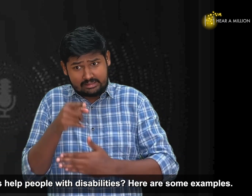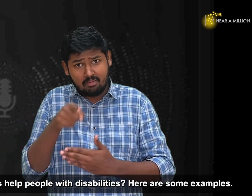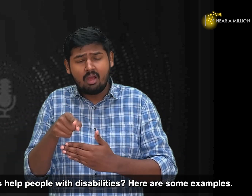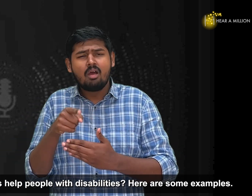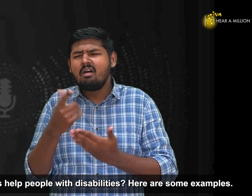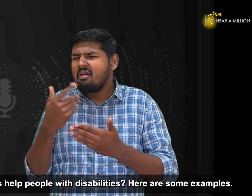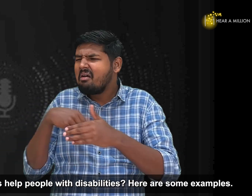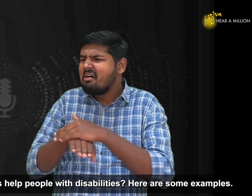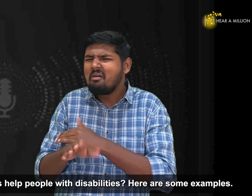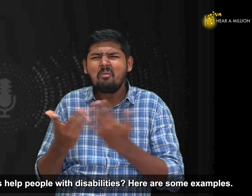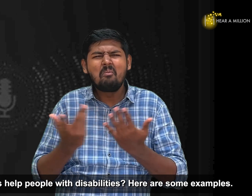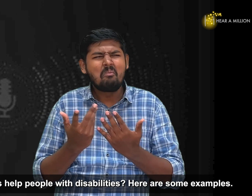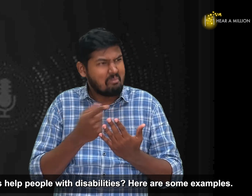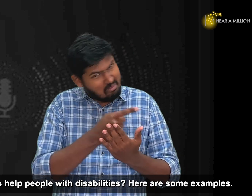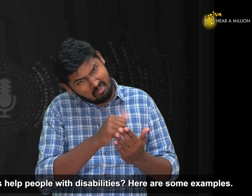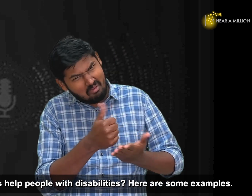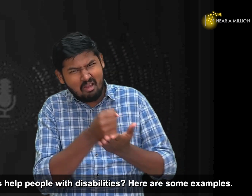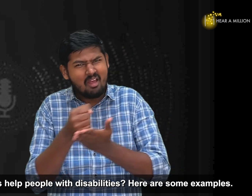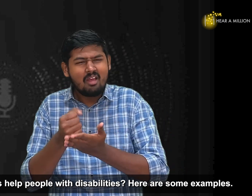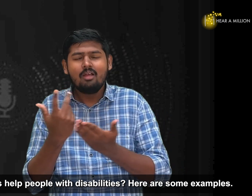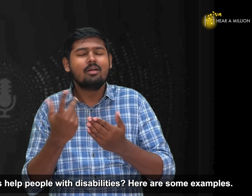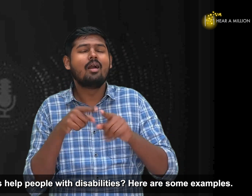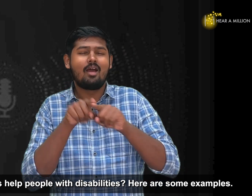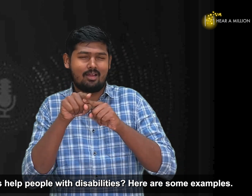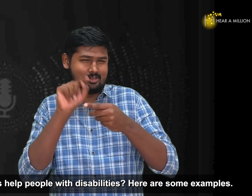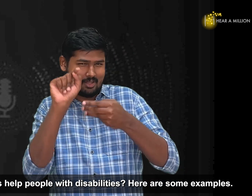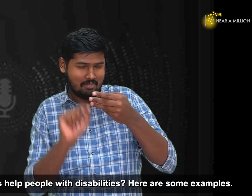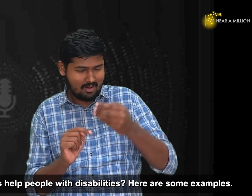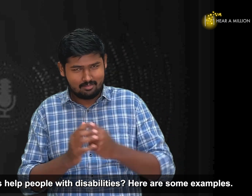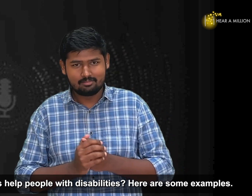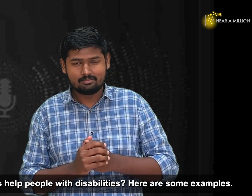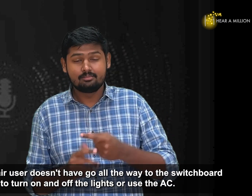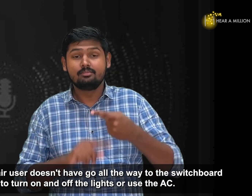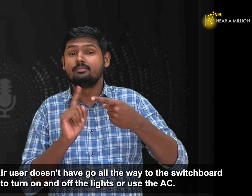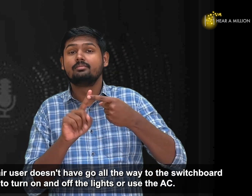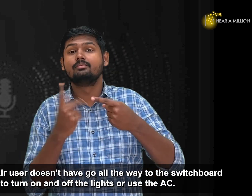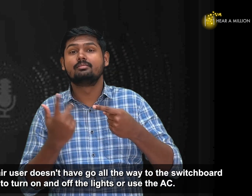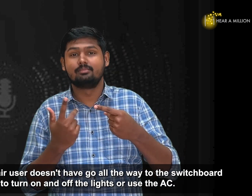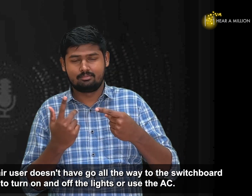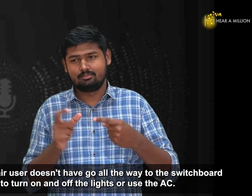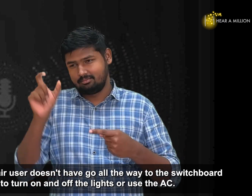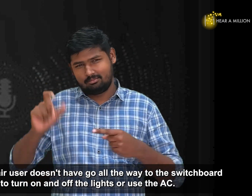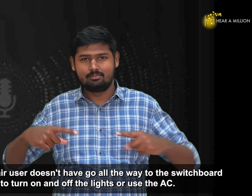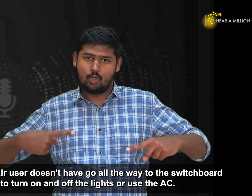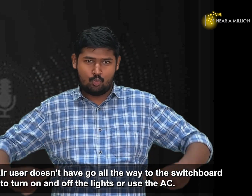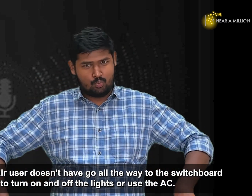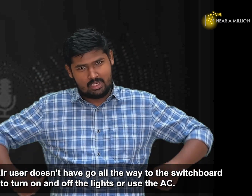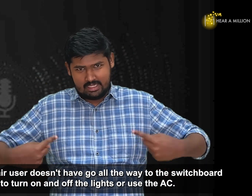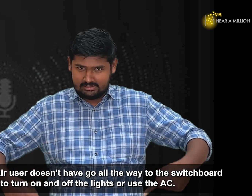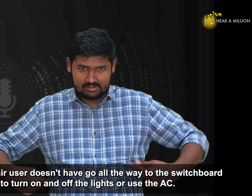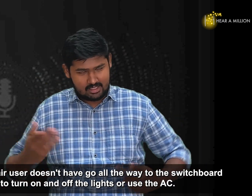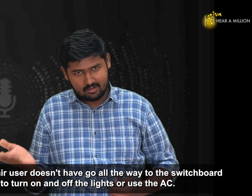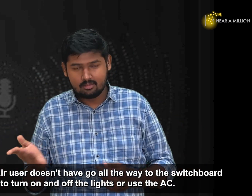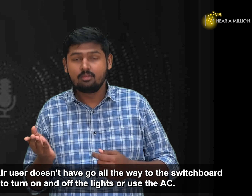है? यह कुछ उदाहरण दिए गए हैं। व्हीलचेयर उपयोगकर्ता को लाइट चालू या बंद करने के